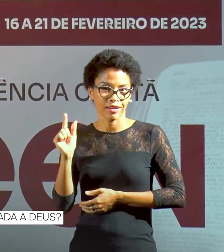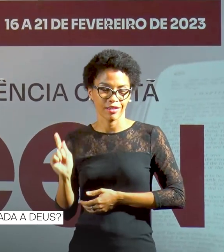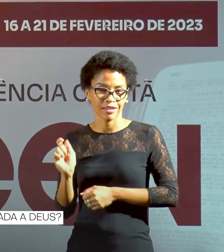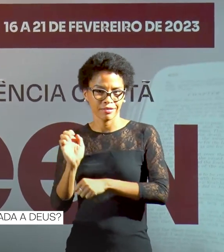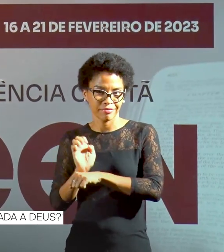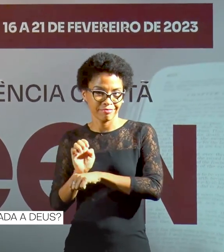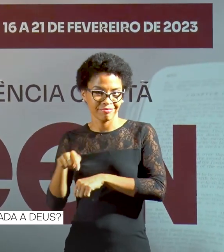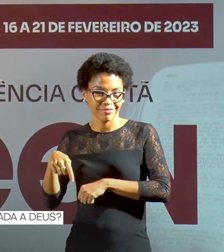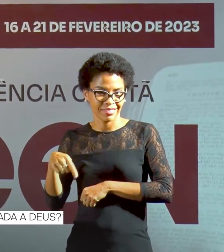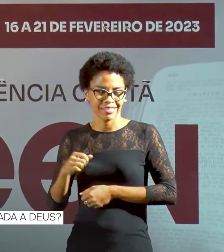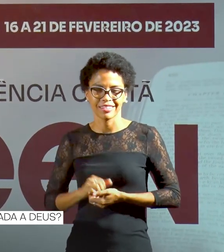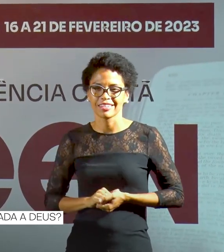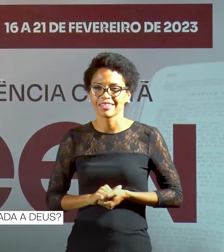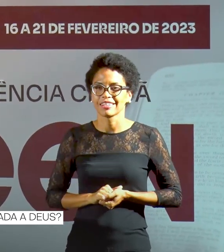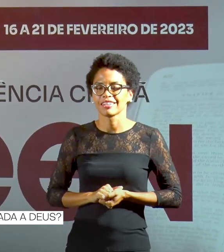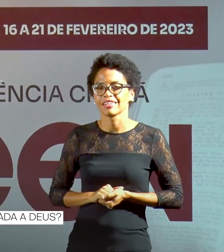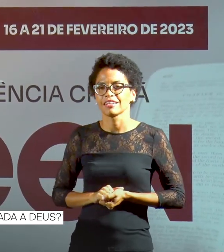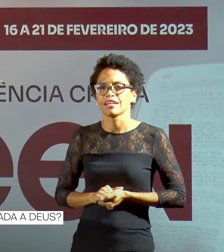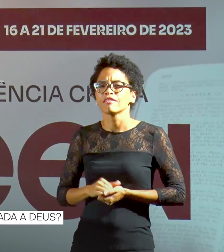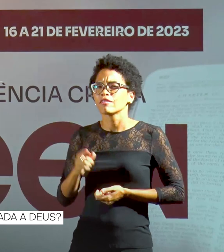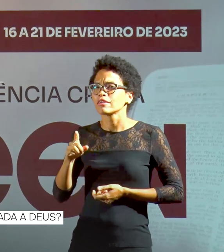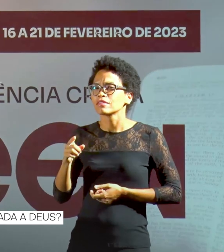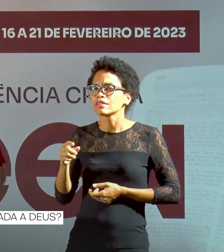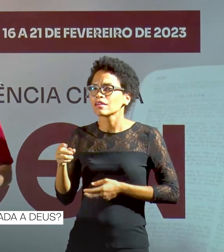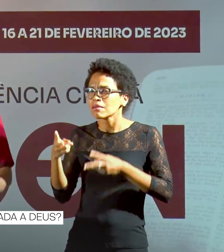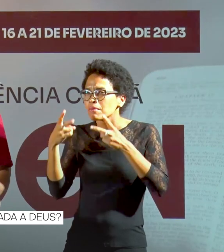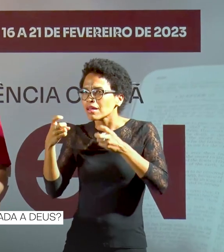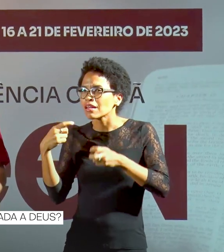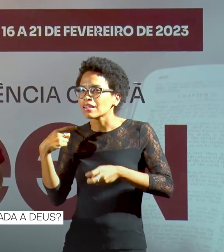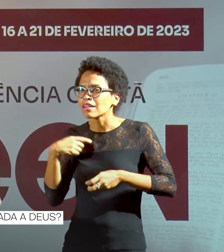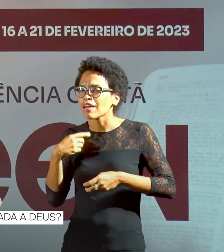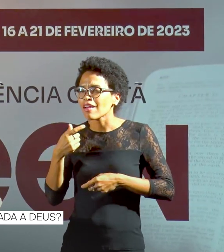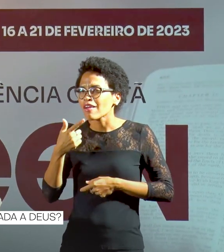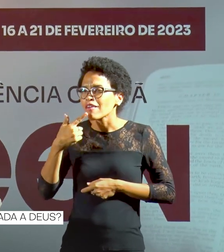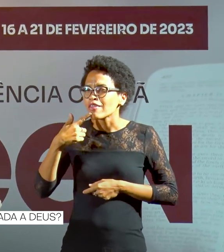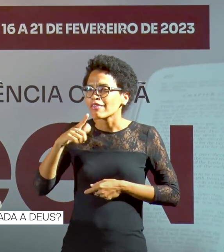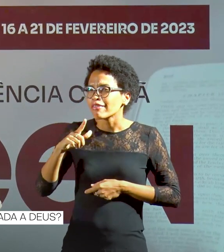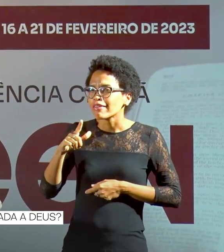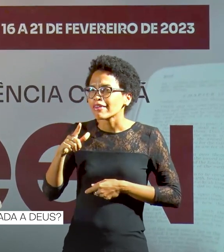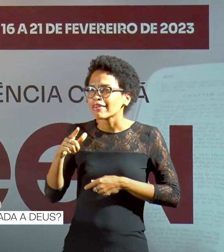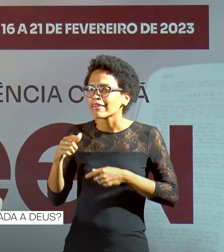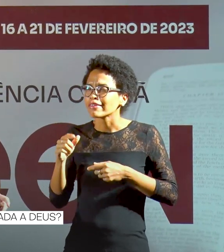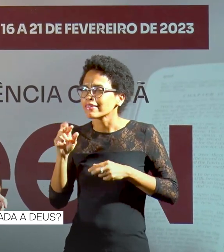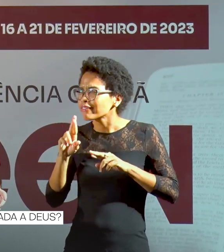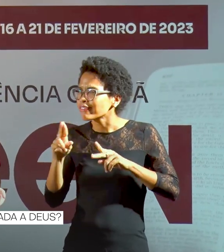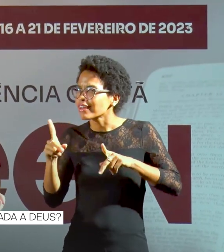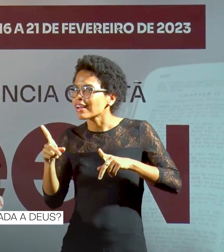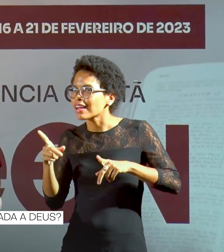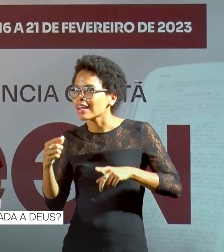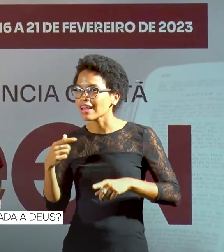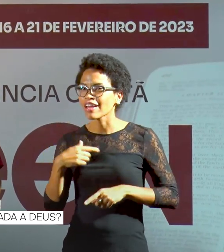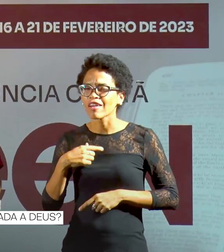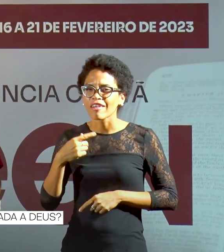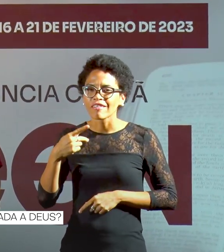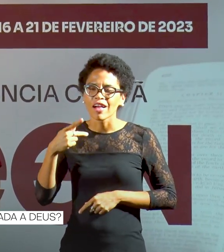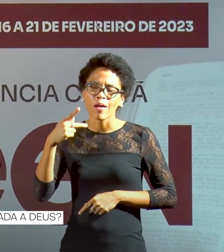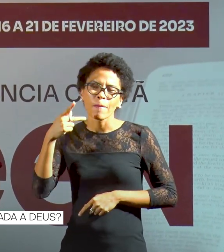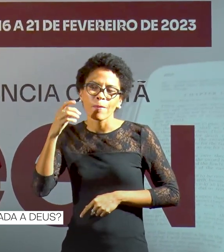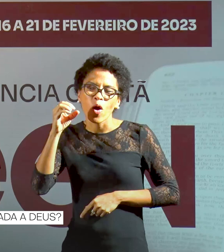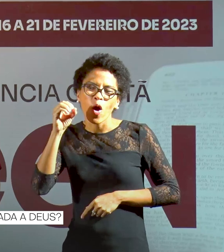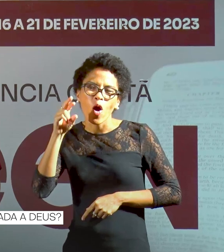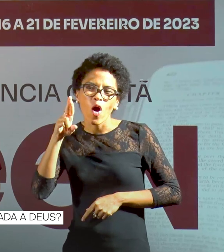vocês vão perceber logo que eu sou de longe daqui porque o meu sotaque é bem diferente de vocês eu falo porta